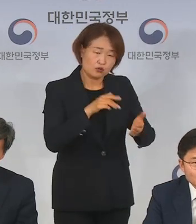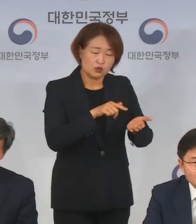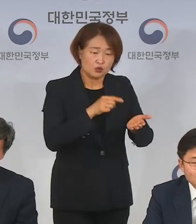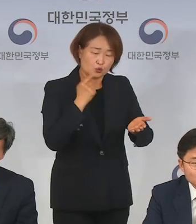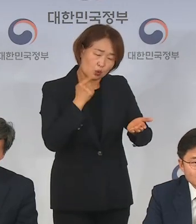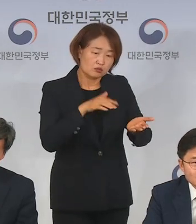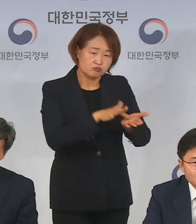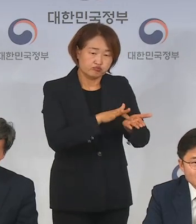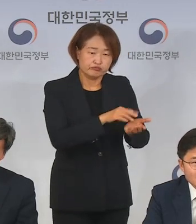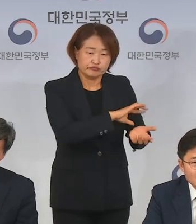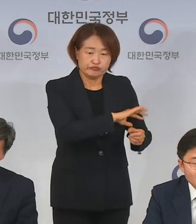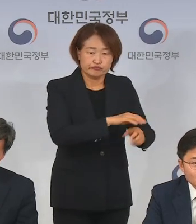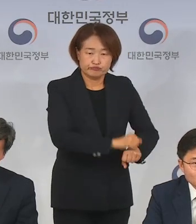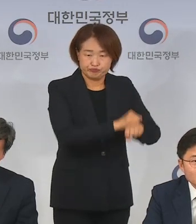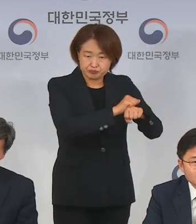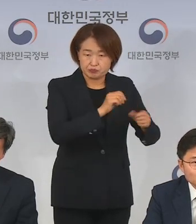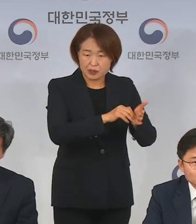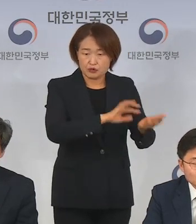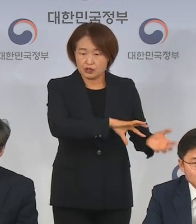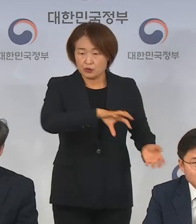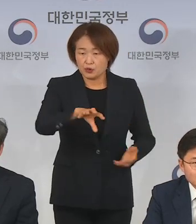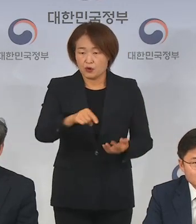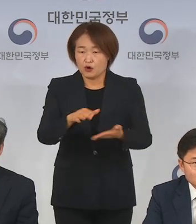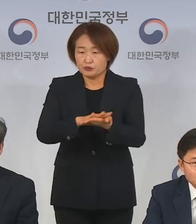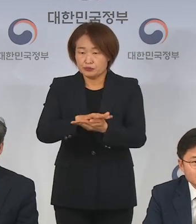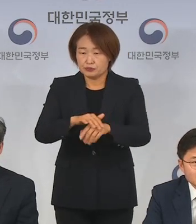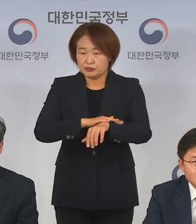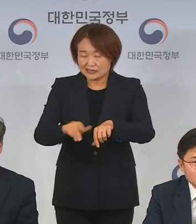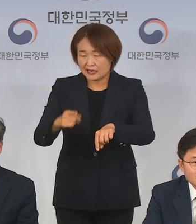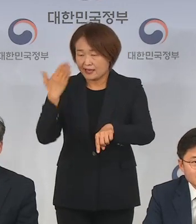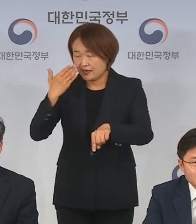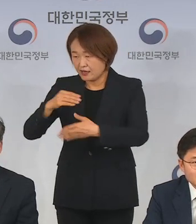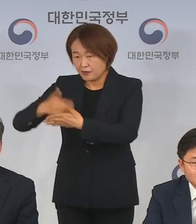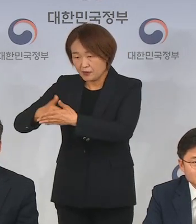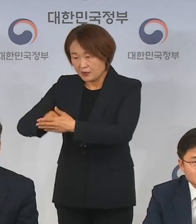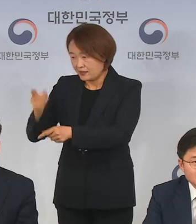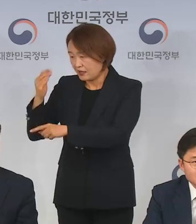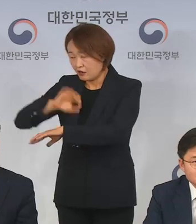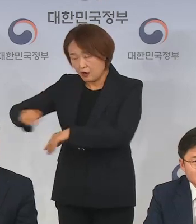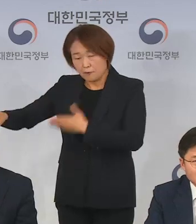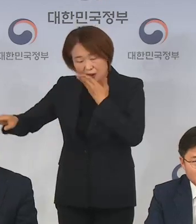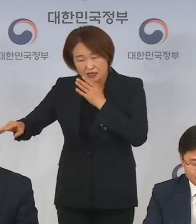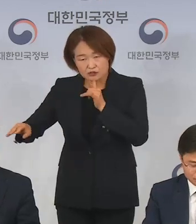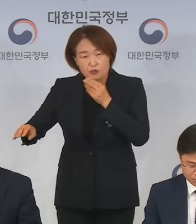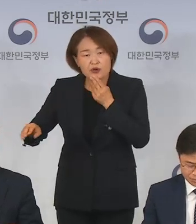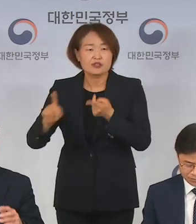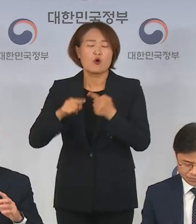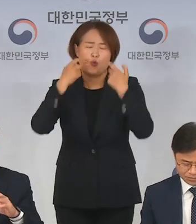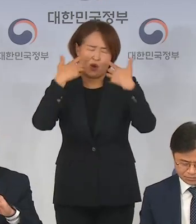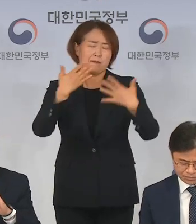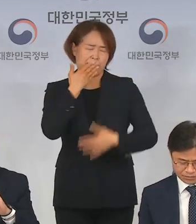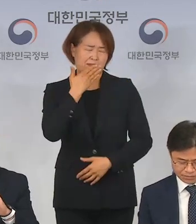되어 있는지를 확인할 수 있기 때문에 그런 방식으로 저희들이 시찰을 할 계획이라는 말씀을 드리겠습니다.